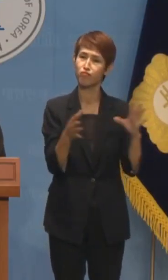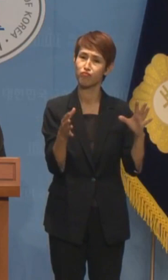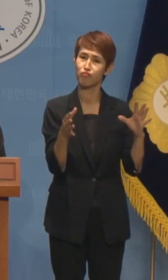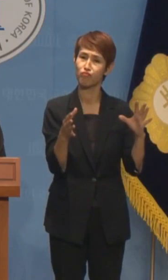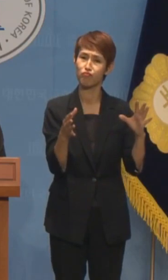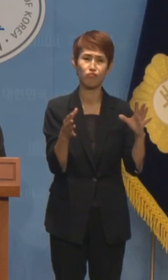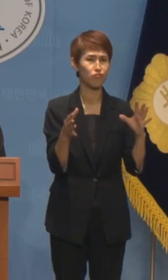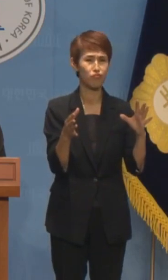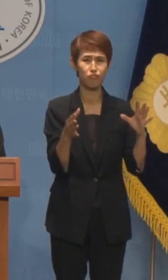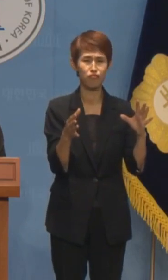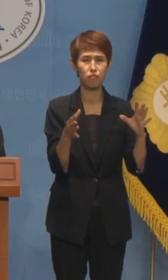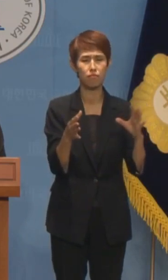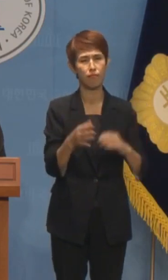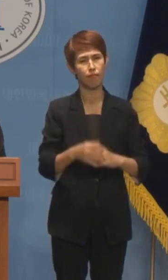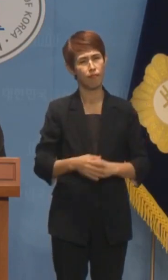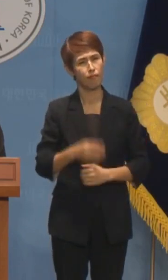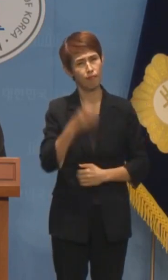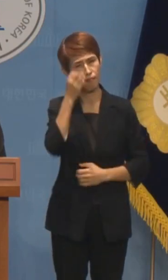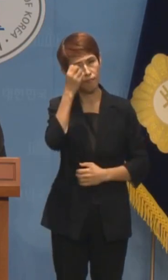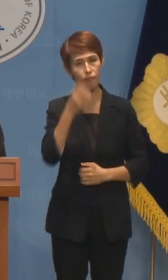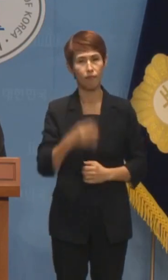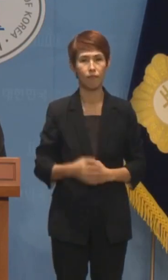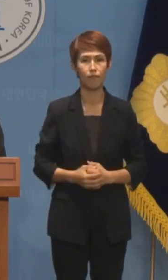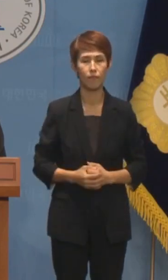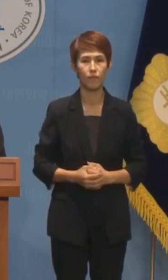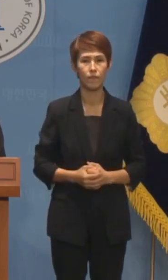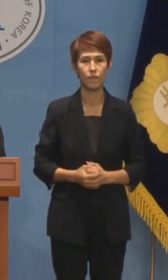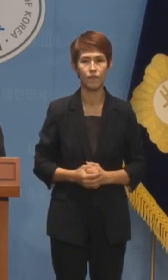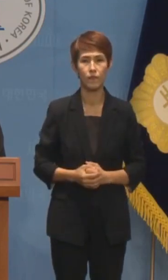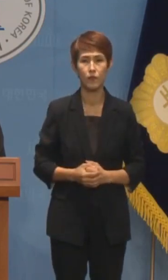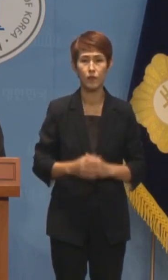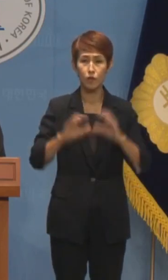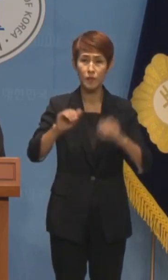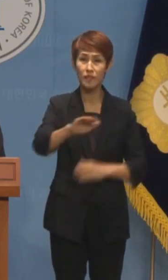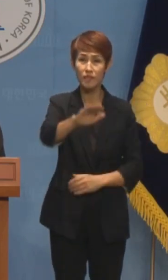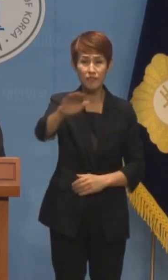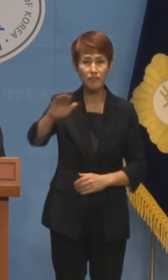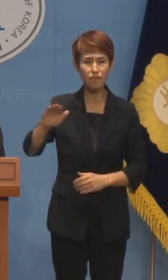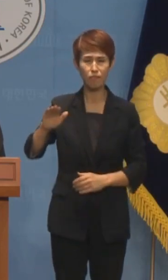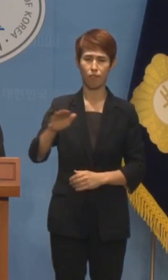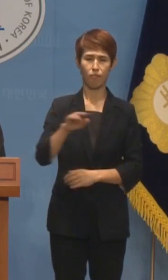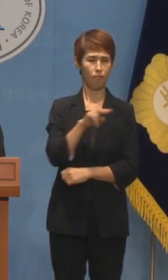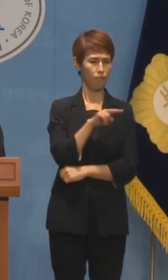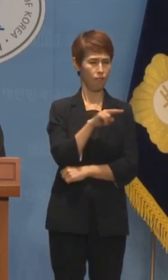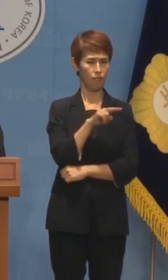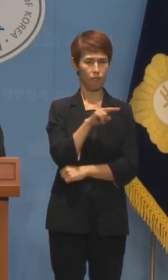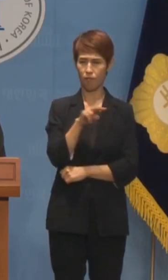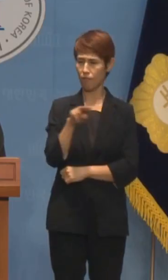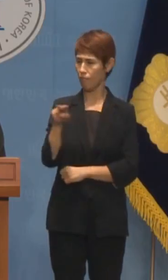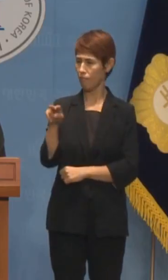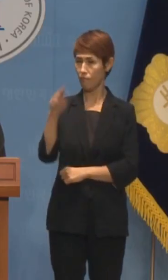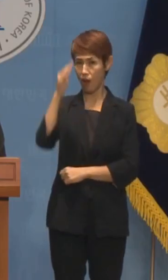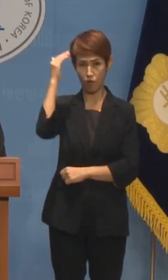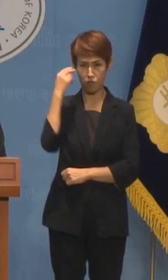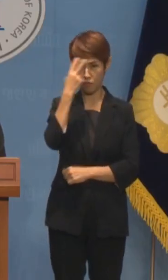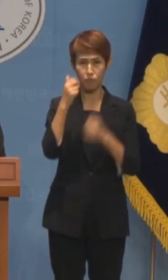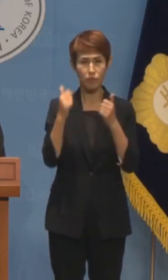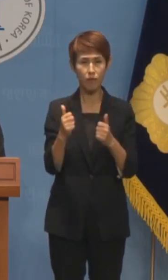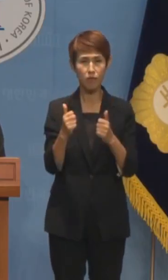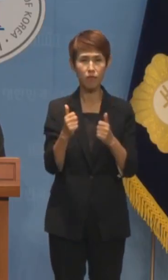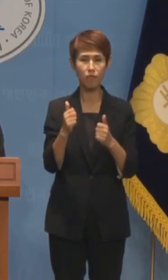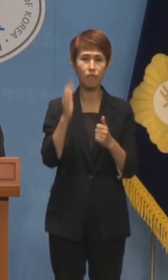없다는 판단을 내렸다는 것입니다. 우리 국민들은 현재 상황을 보며 대한민국의 검찰은